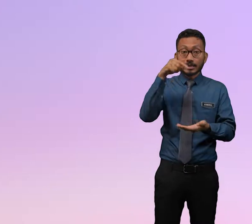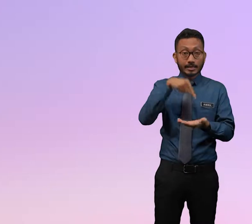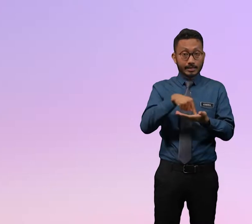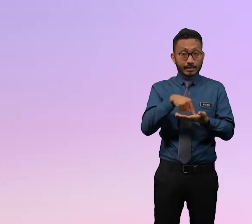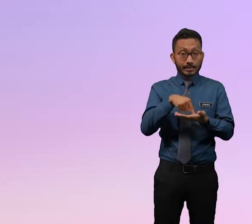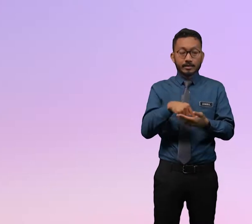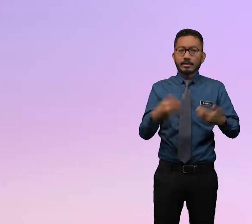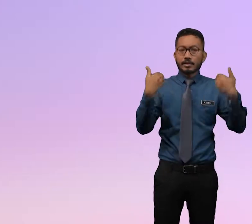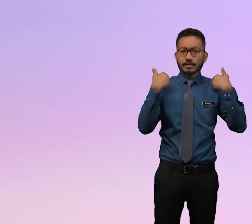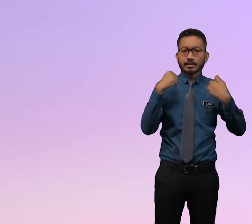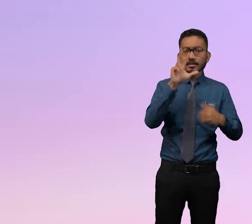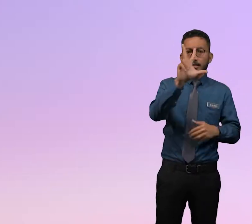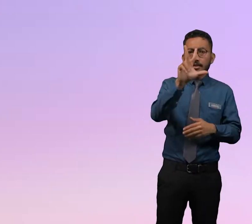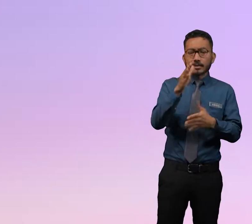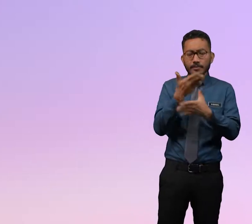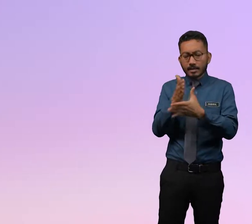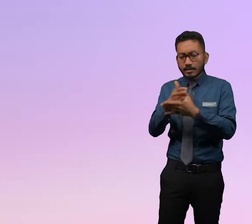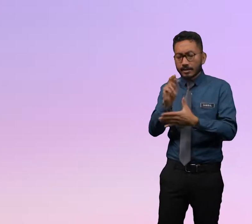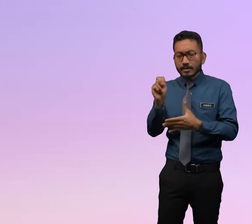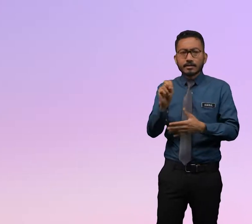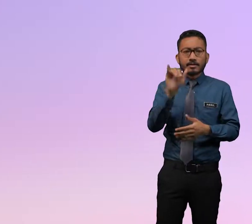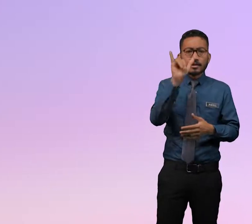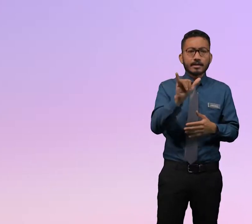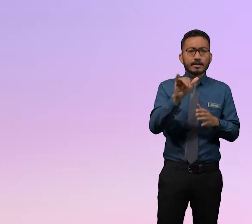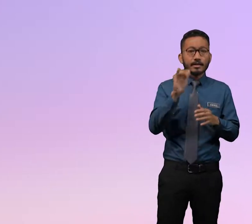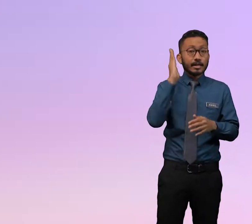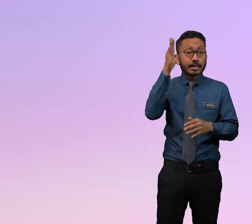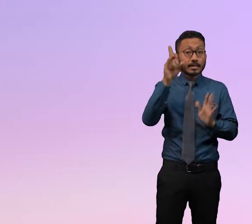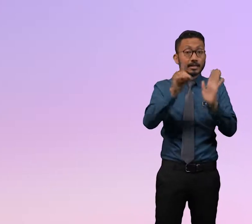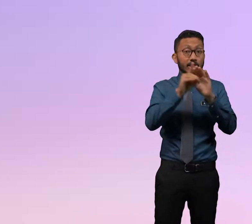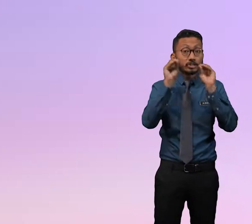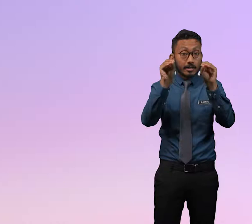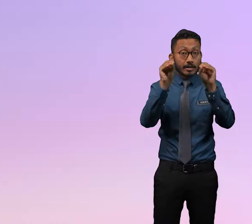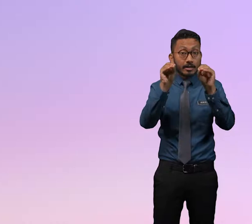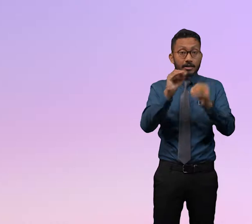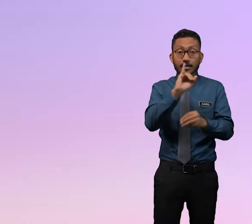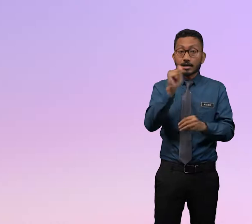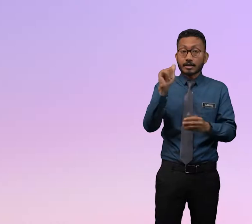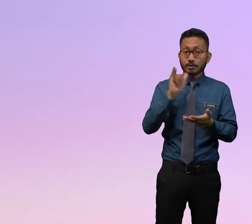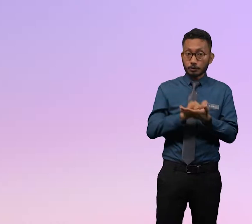ini ada tiga bahagian yang akan diajar iaitu